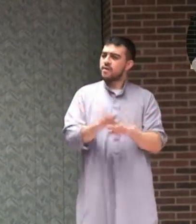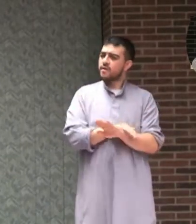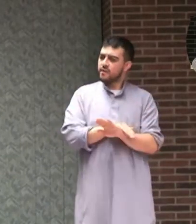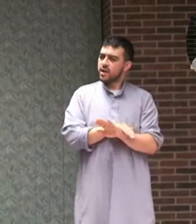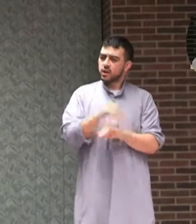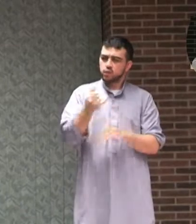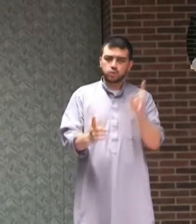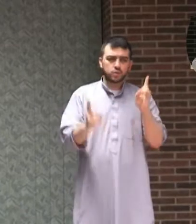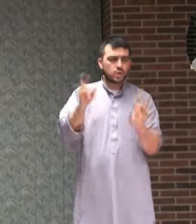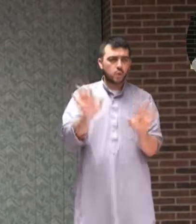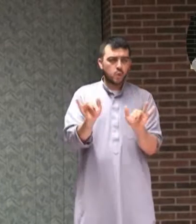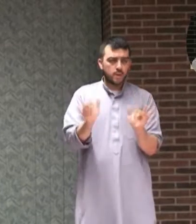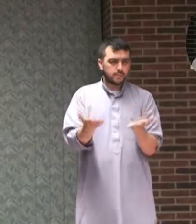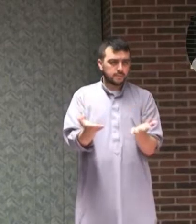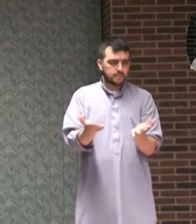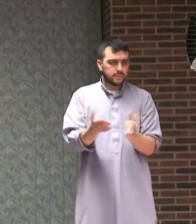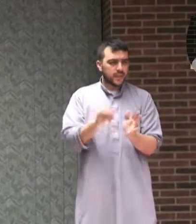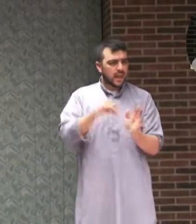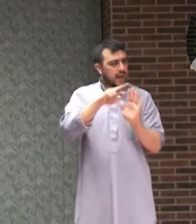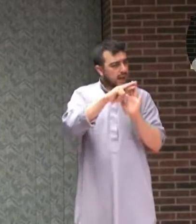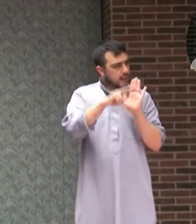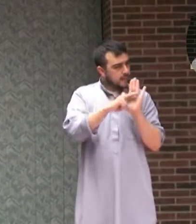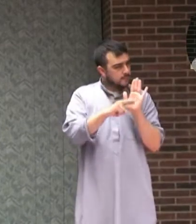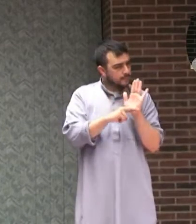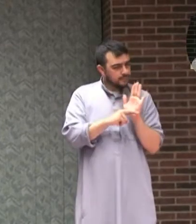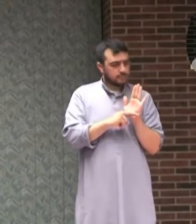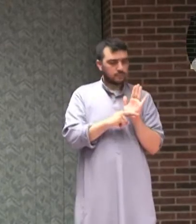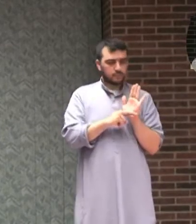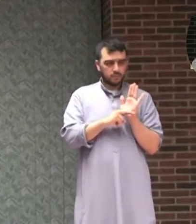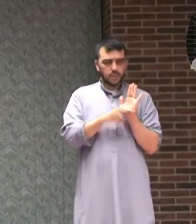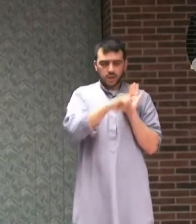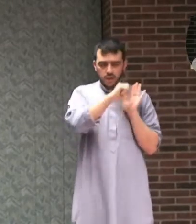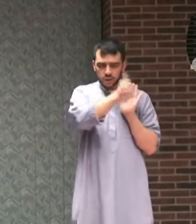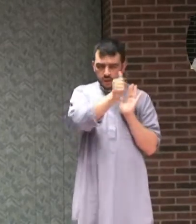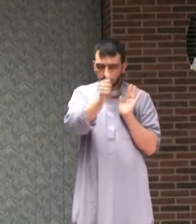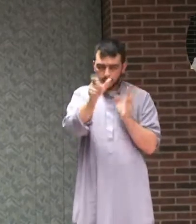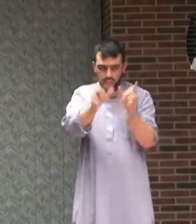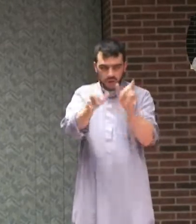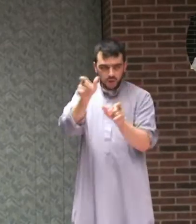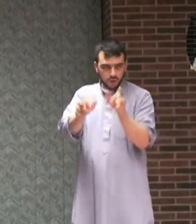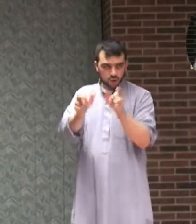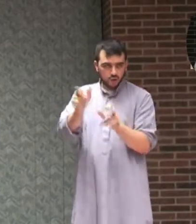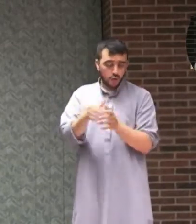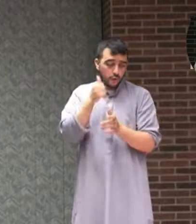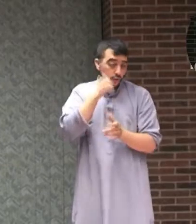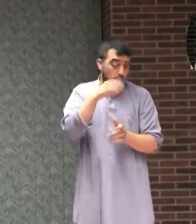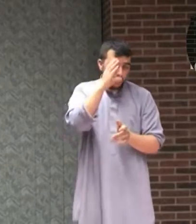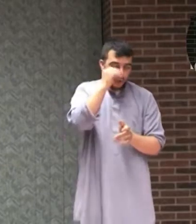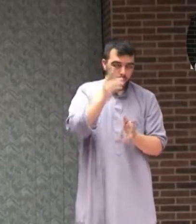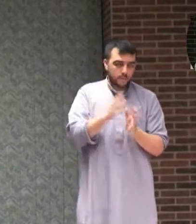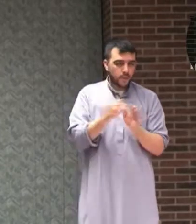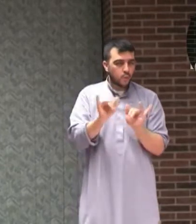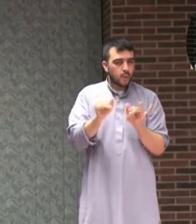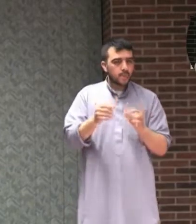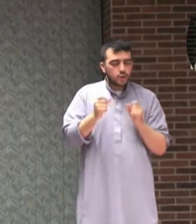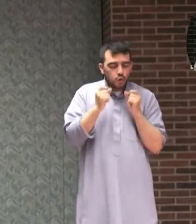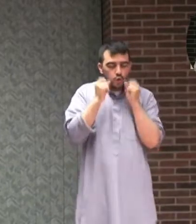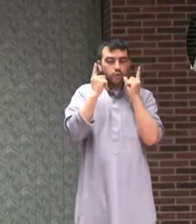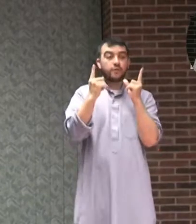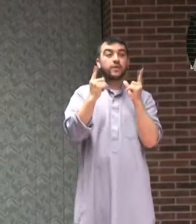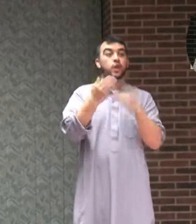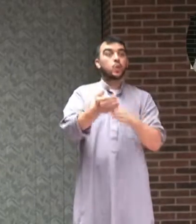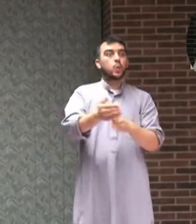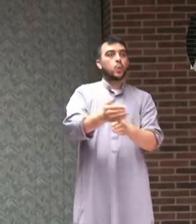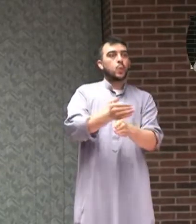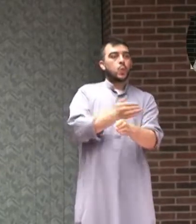le jour du Eid sont les suivantes. Donc il convient aux croyants, aux croyantes, le jour du Eid, de